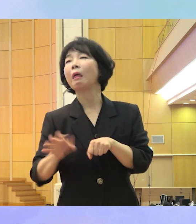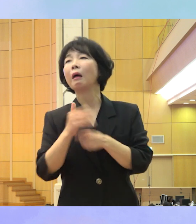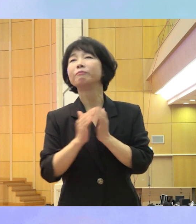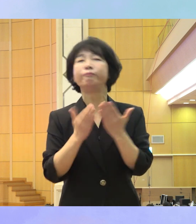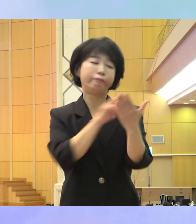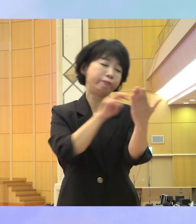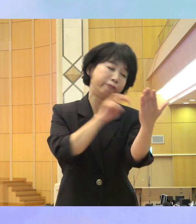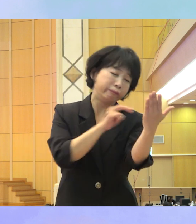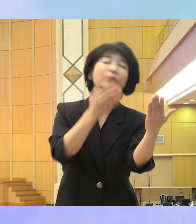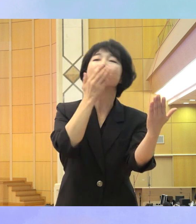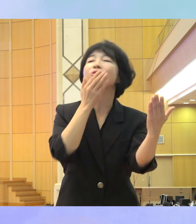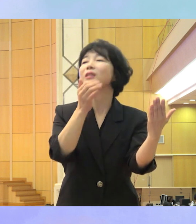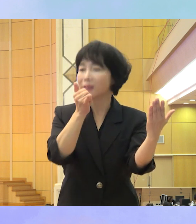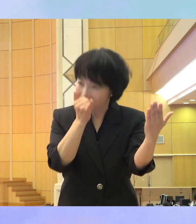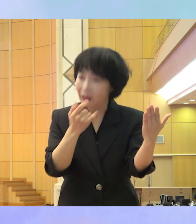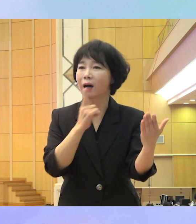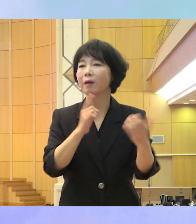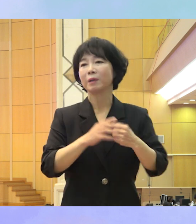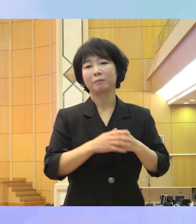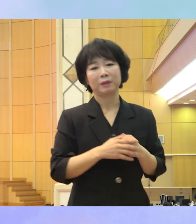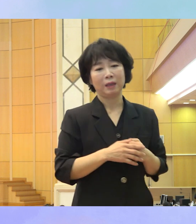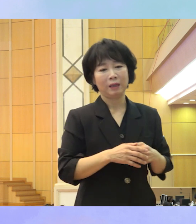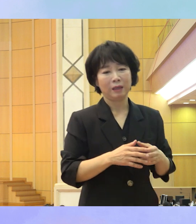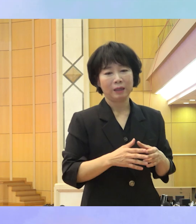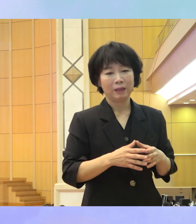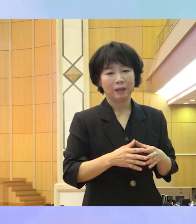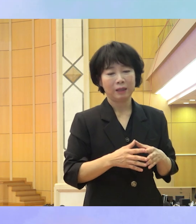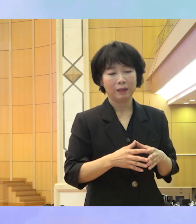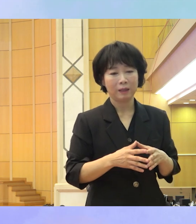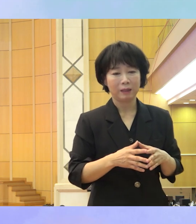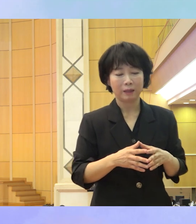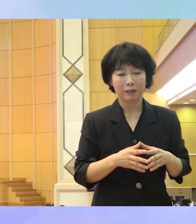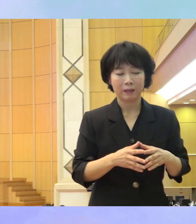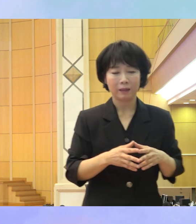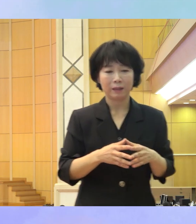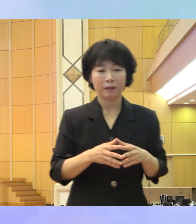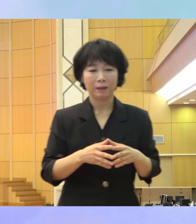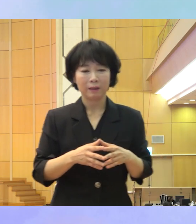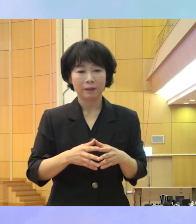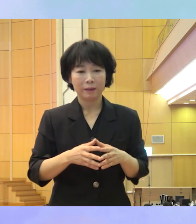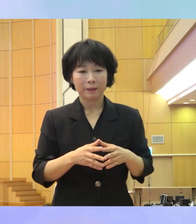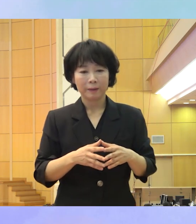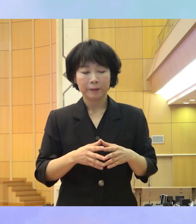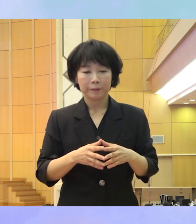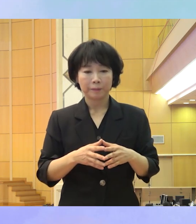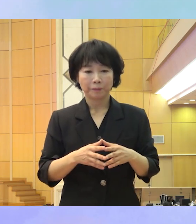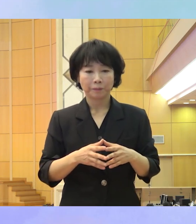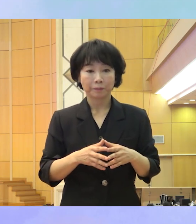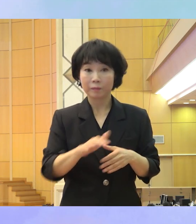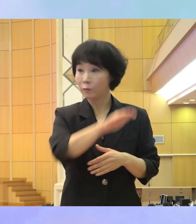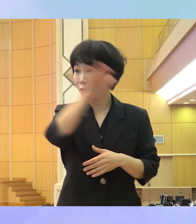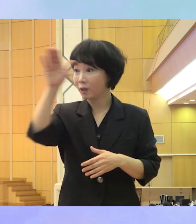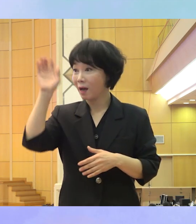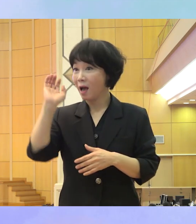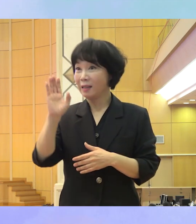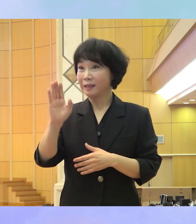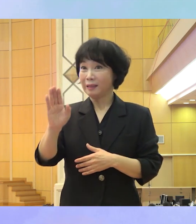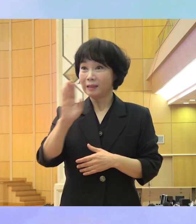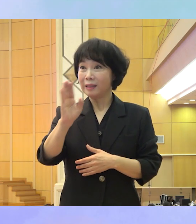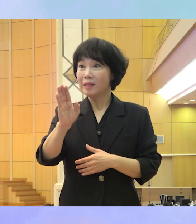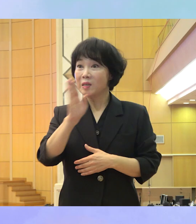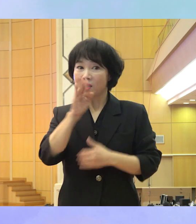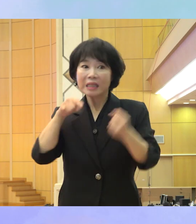그냥 역사적으로만 읽고 있고 그냥 그런 거예요. 진짜 진리를 발견 못하는